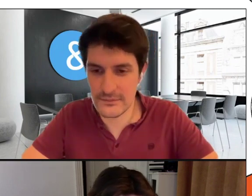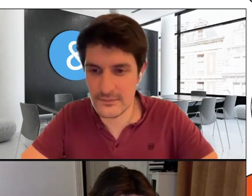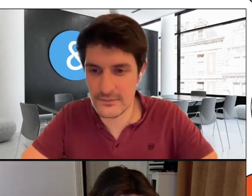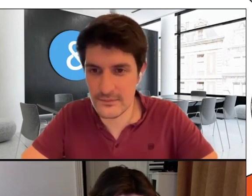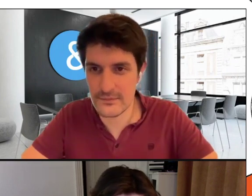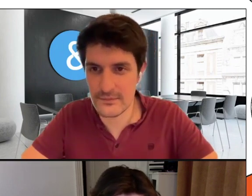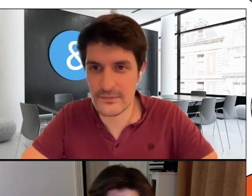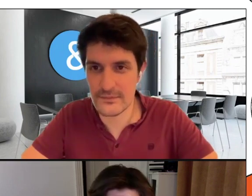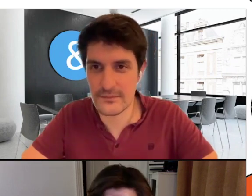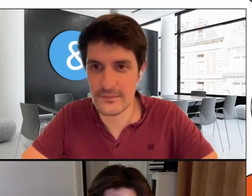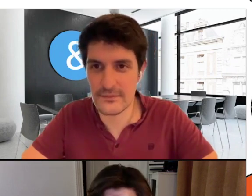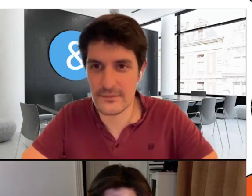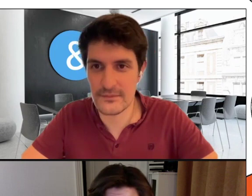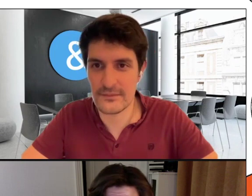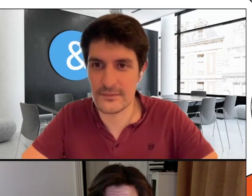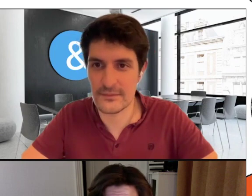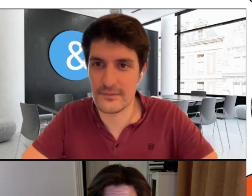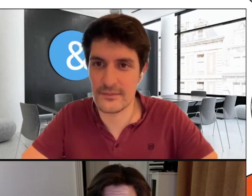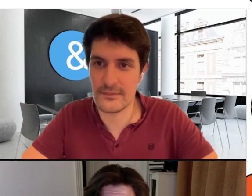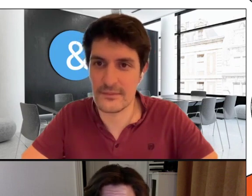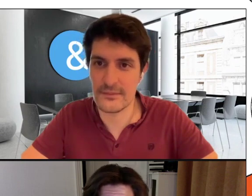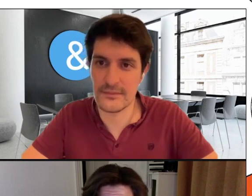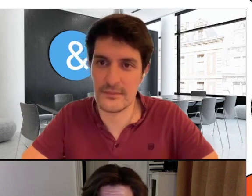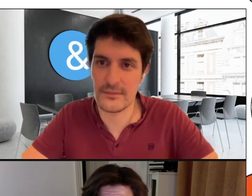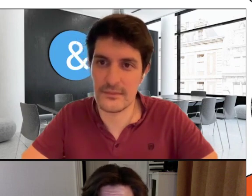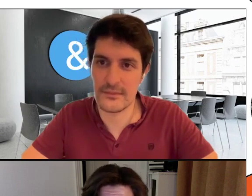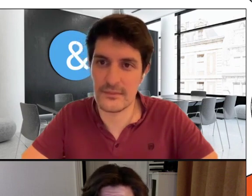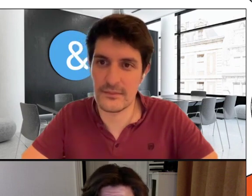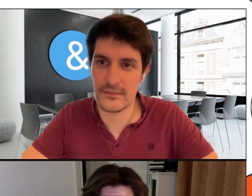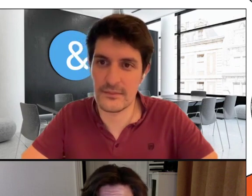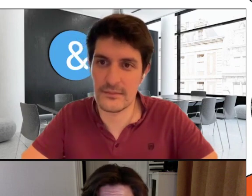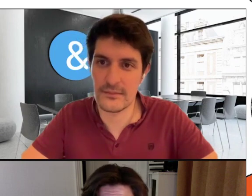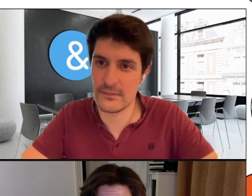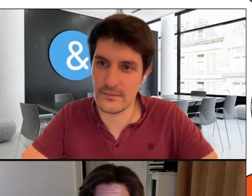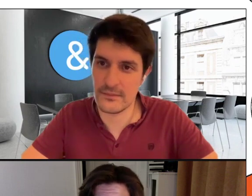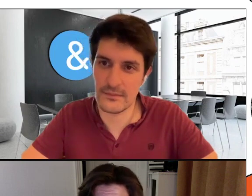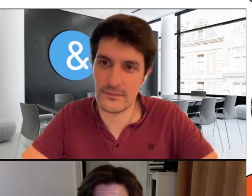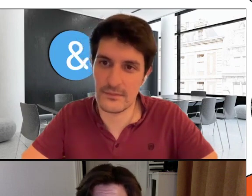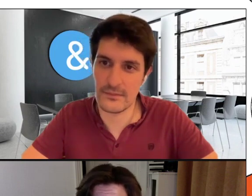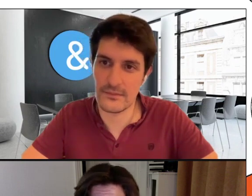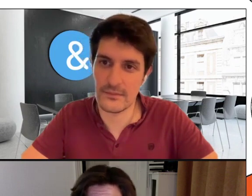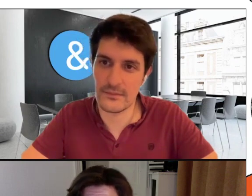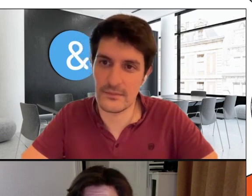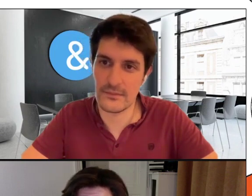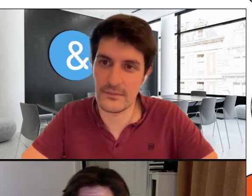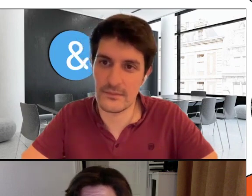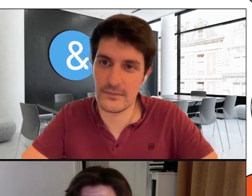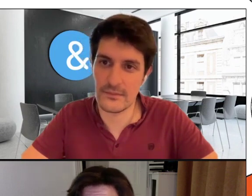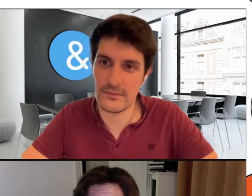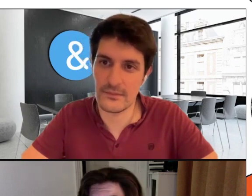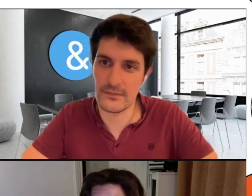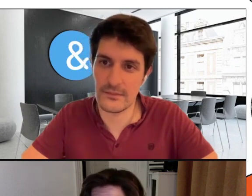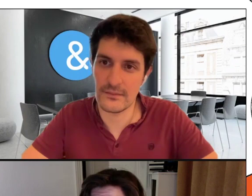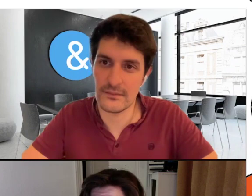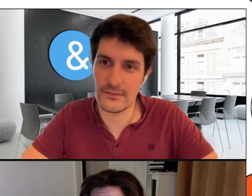Alors, il y a quelqu'un qui demande si Ava, c'est une entreprise internationale ou si c'est français.